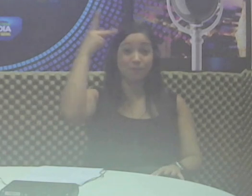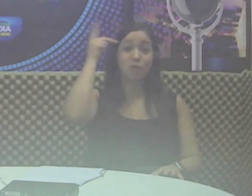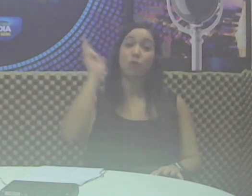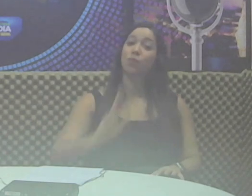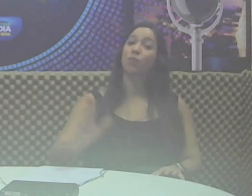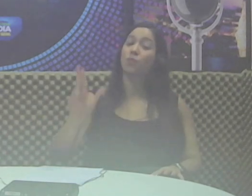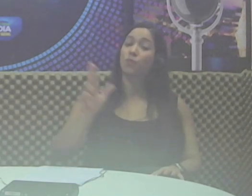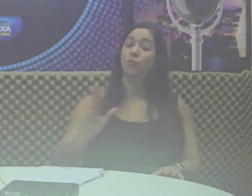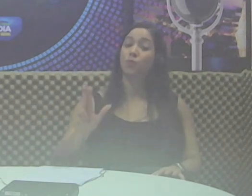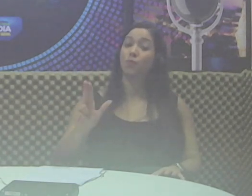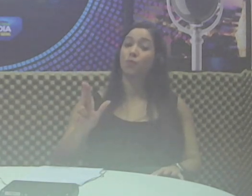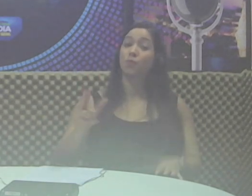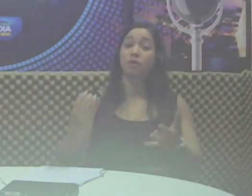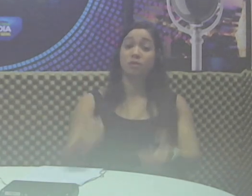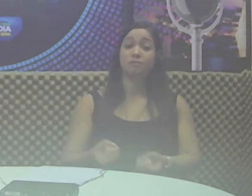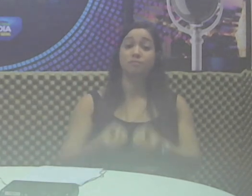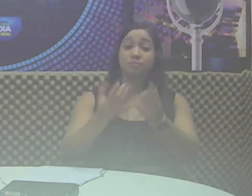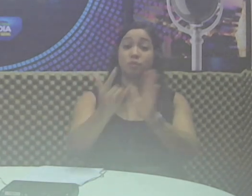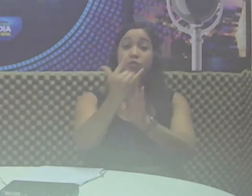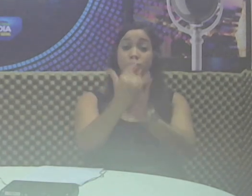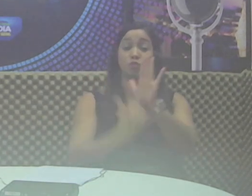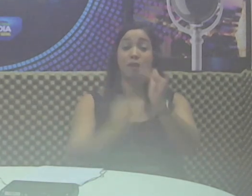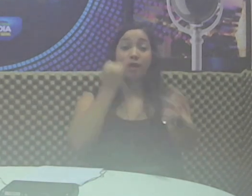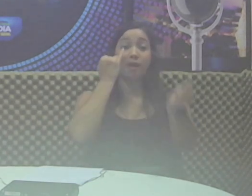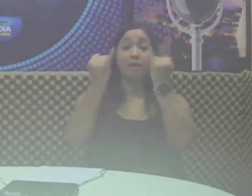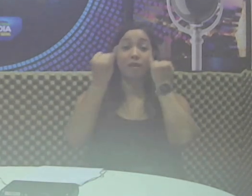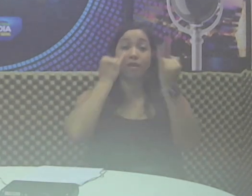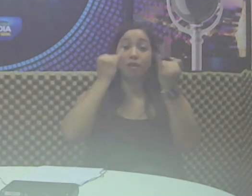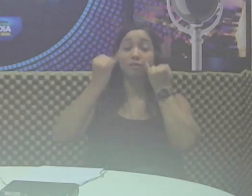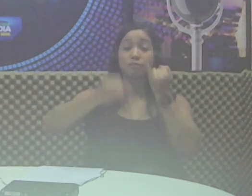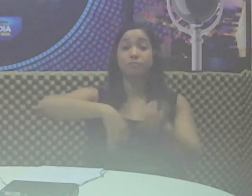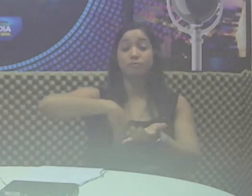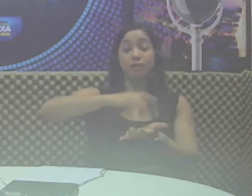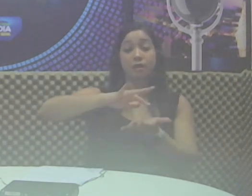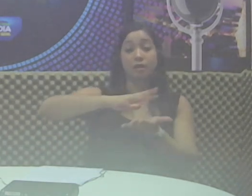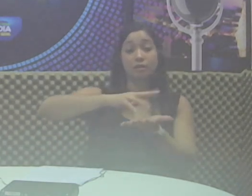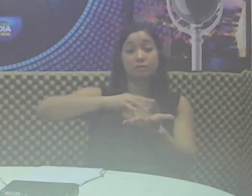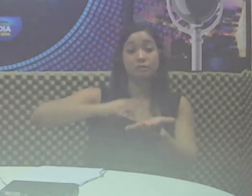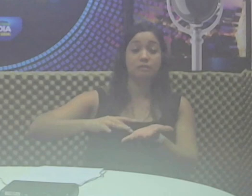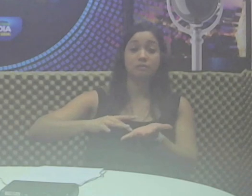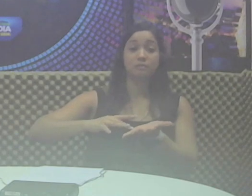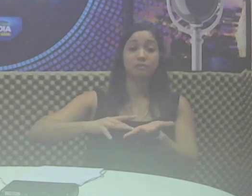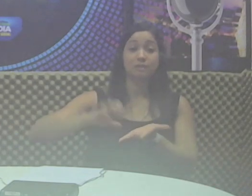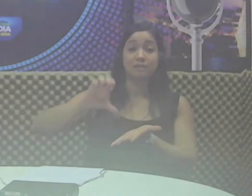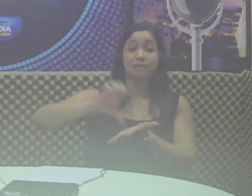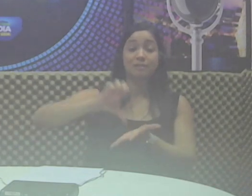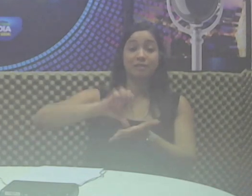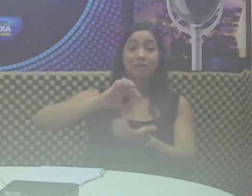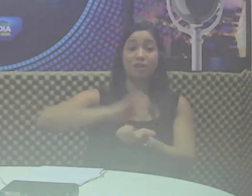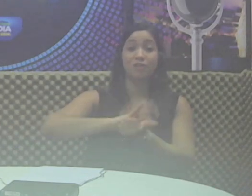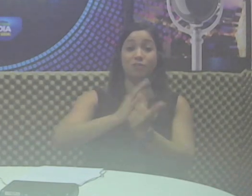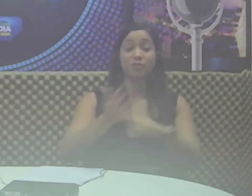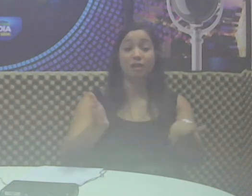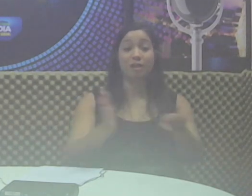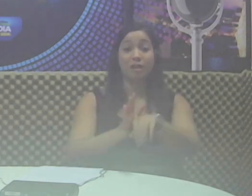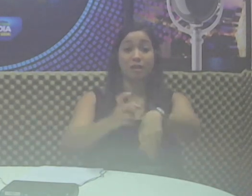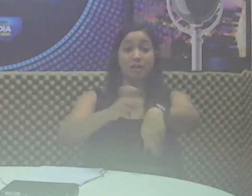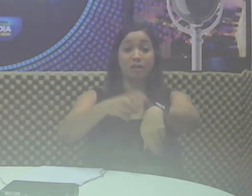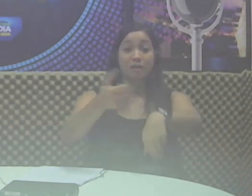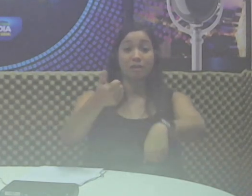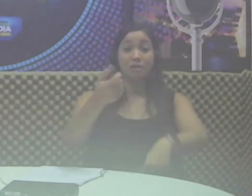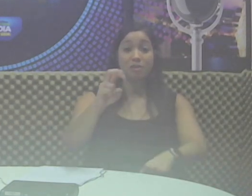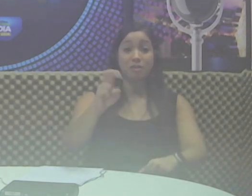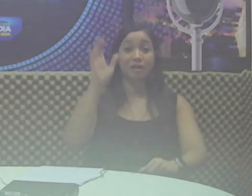Uberlândia e entregar o documento com as informações digitadas na sede da Futel até às 3 da tarde de